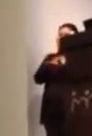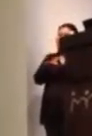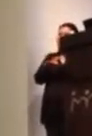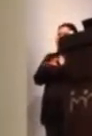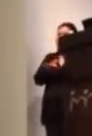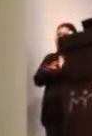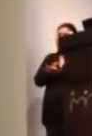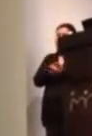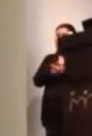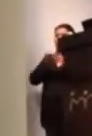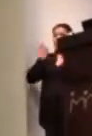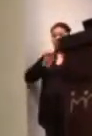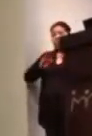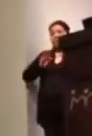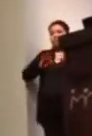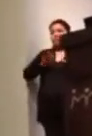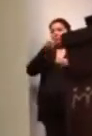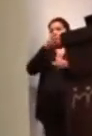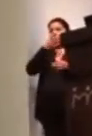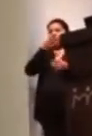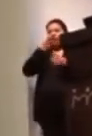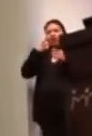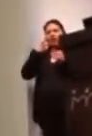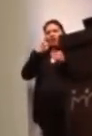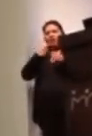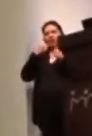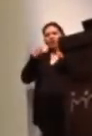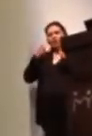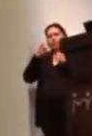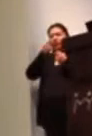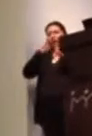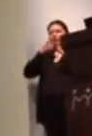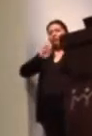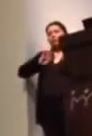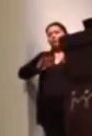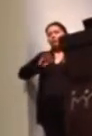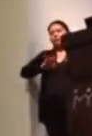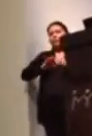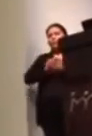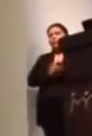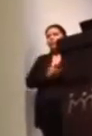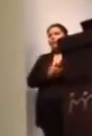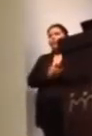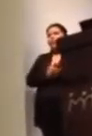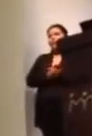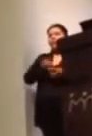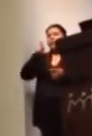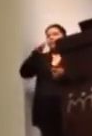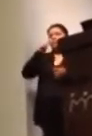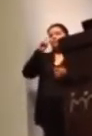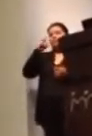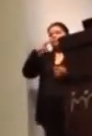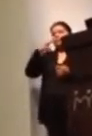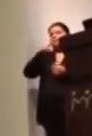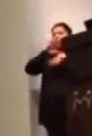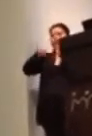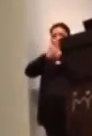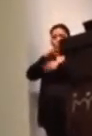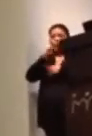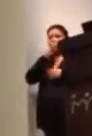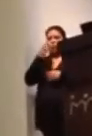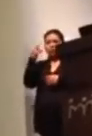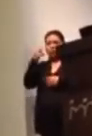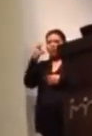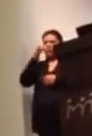algo, que no siempre conviene. No todos los niños con TDAH requieren medicamentos, hay unos que